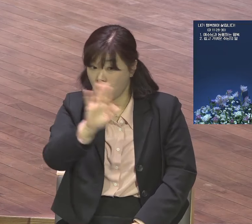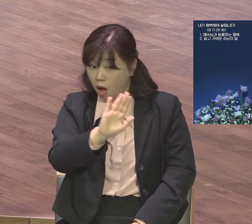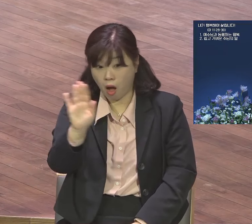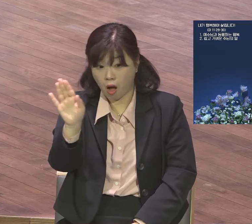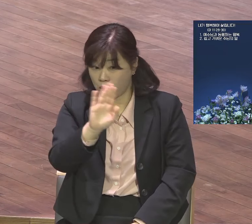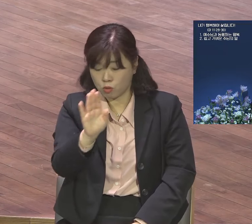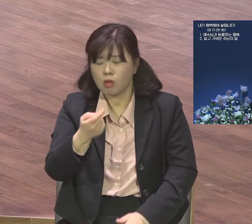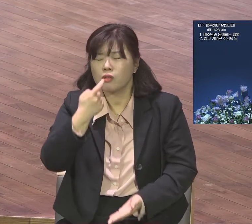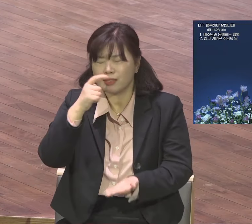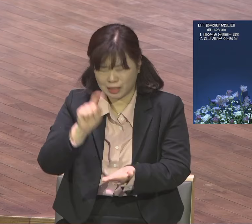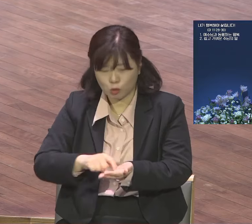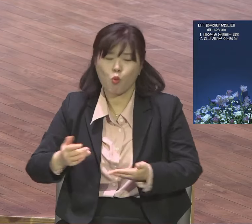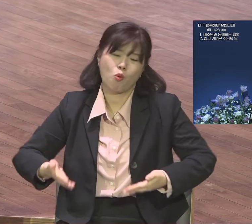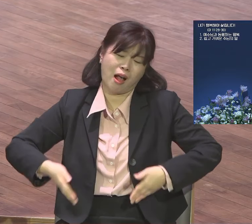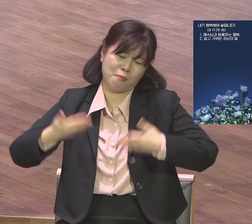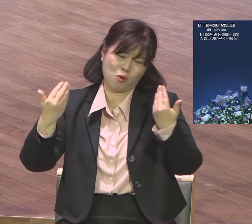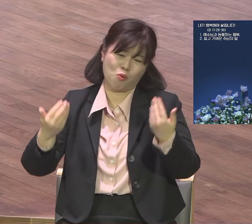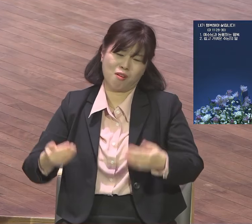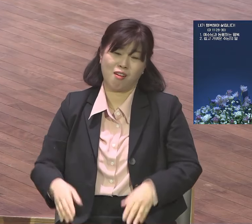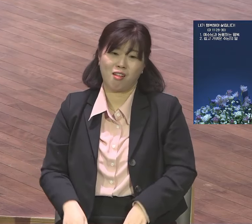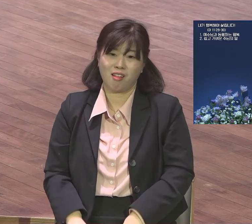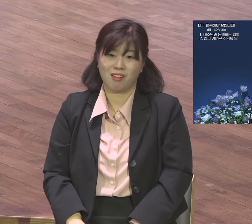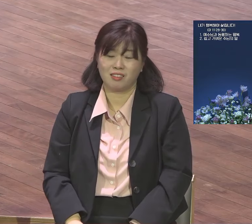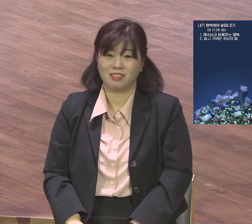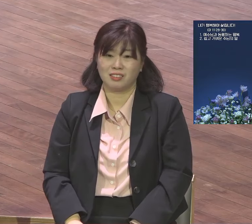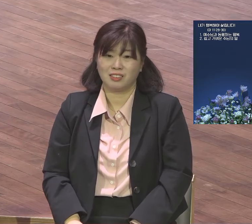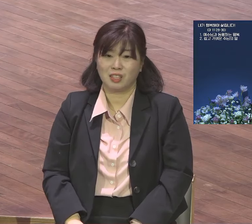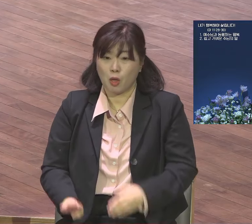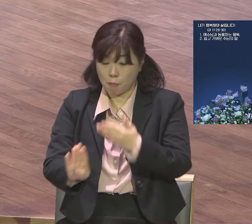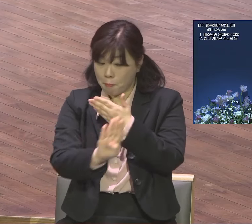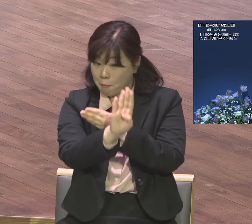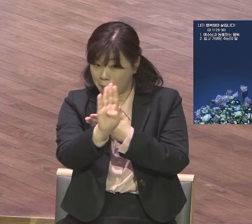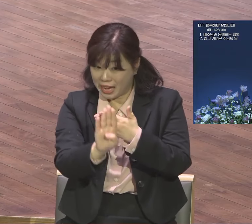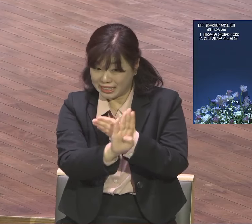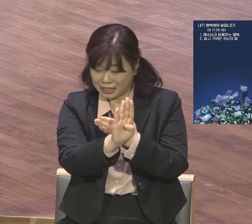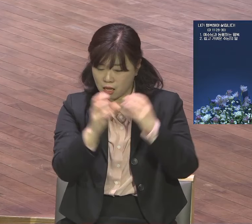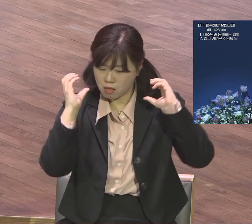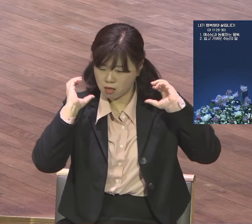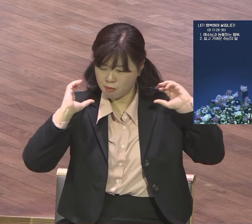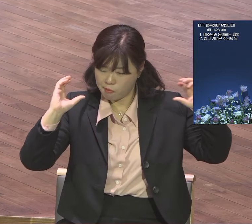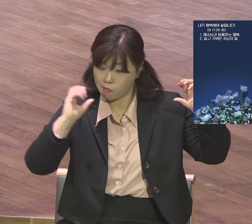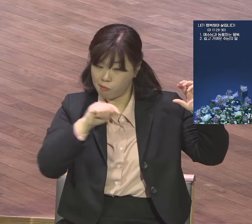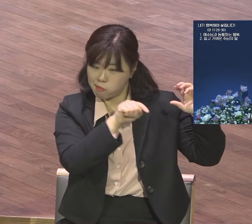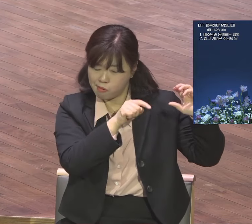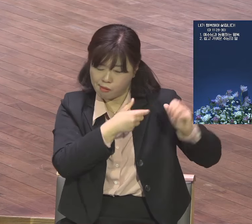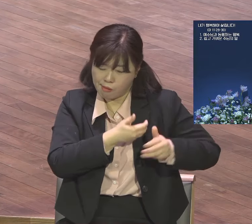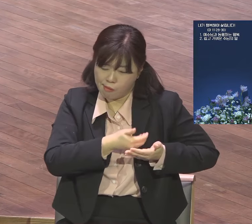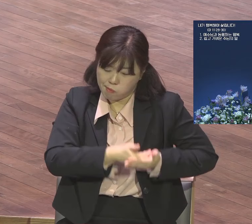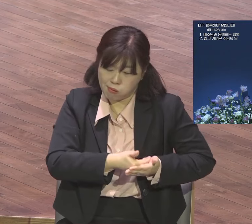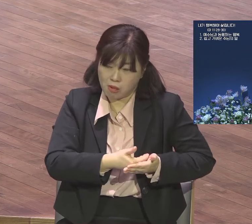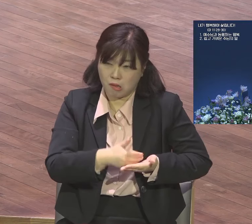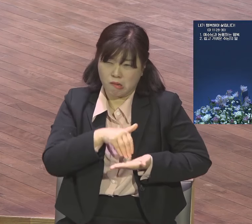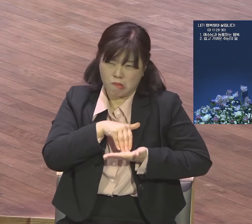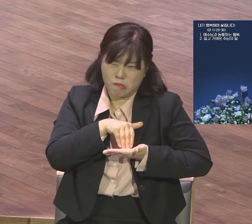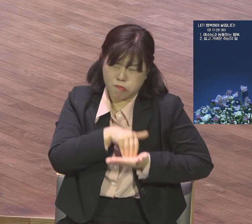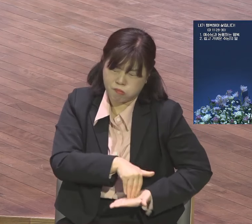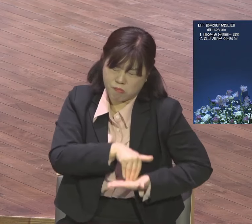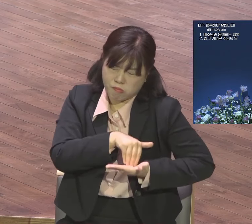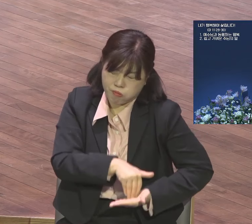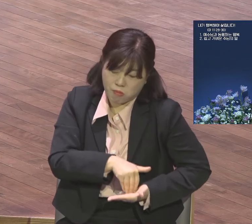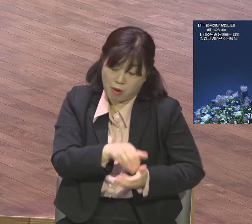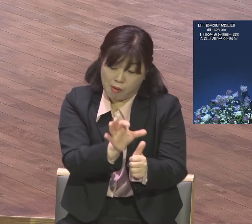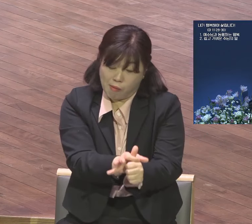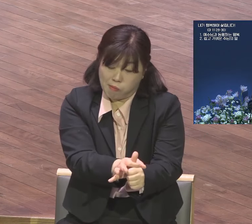것입니다. 똑같은 멍에인데 바리새인과 서기관들이 지어준 멍에는 수고였고 무거운